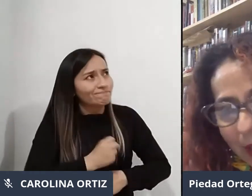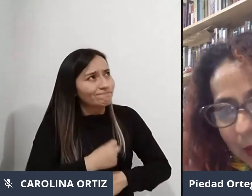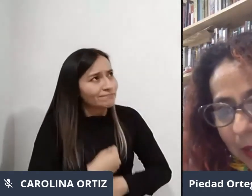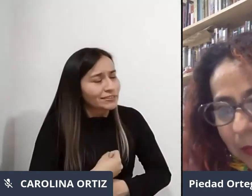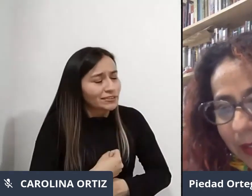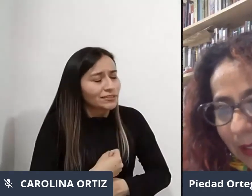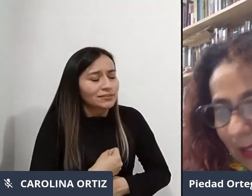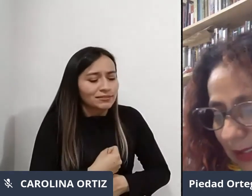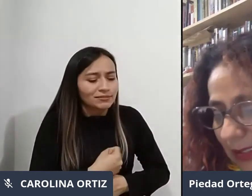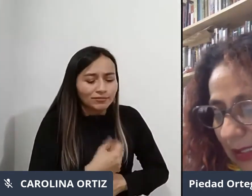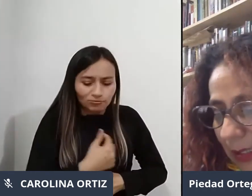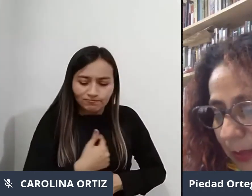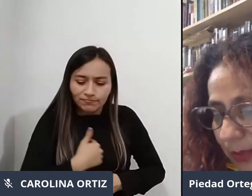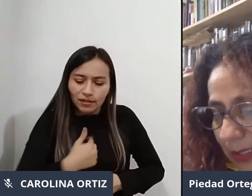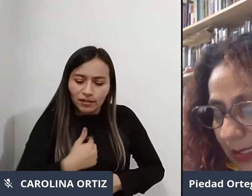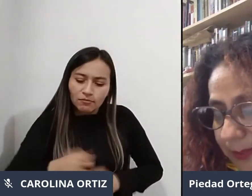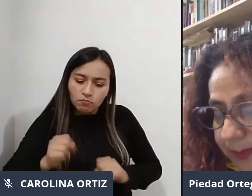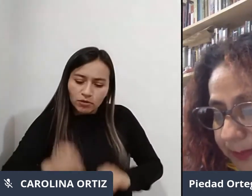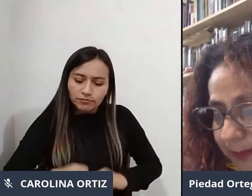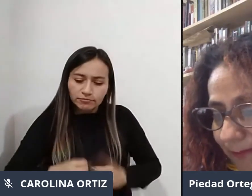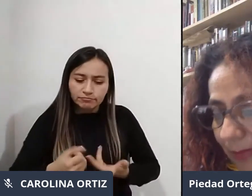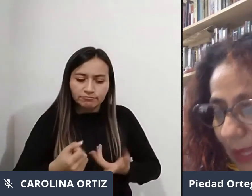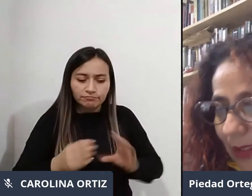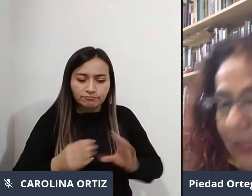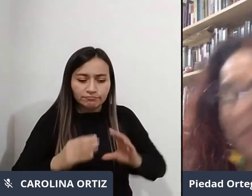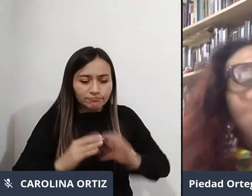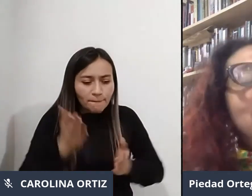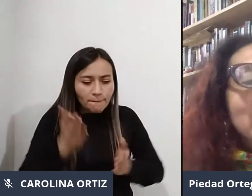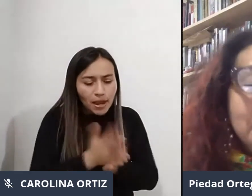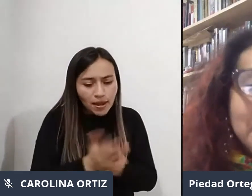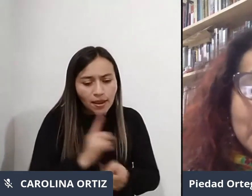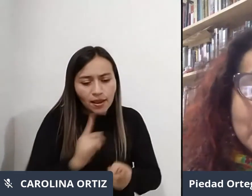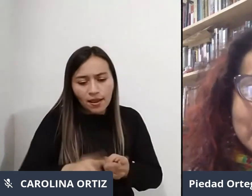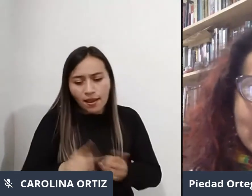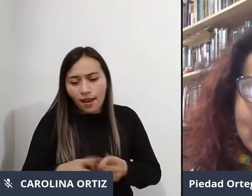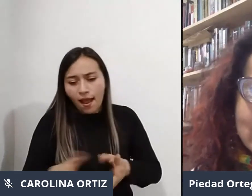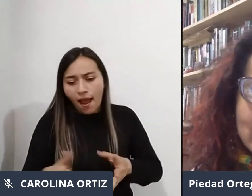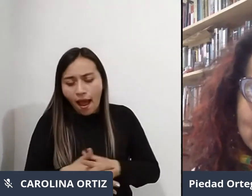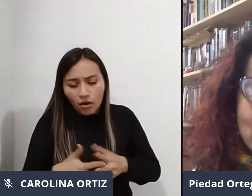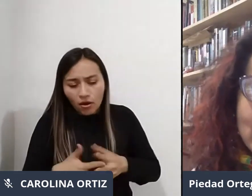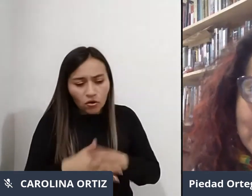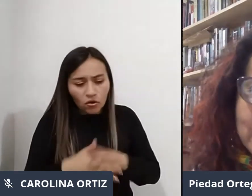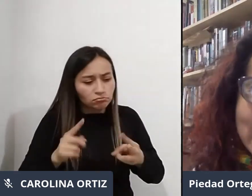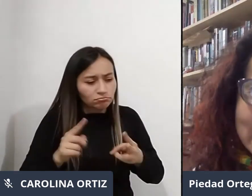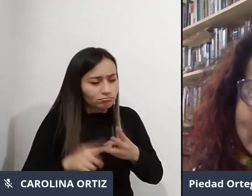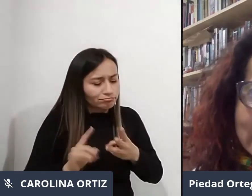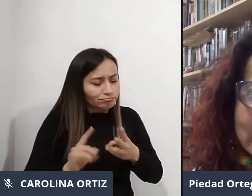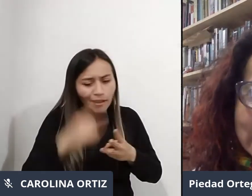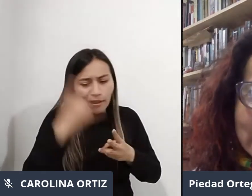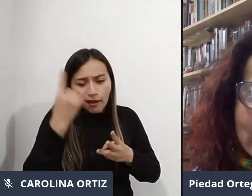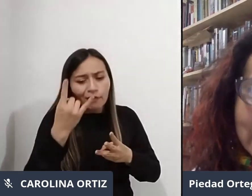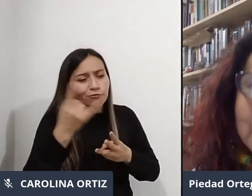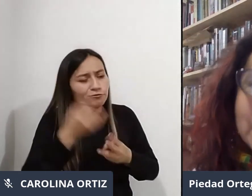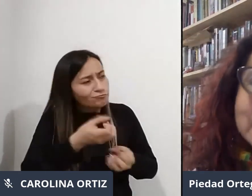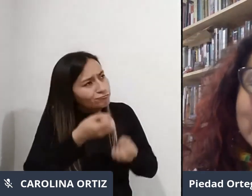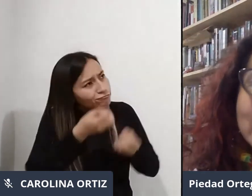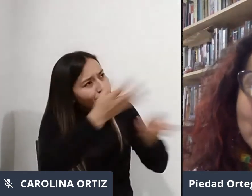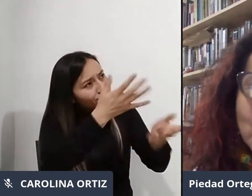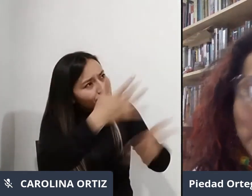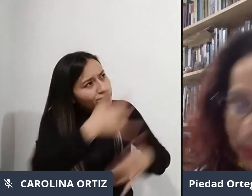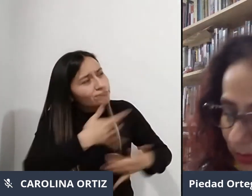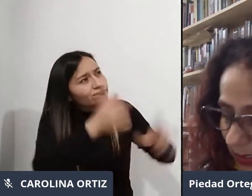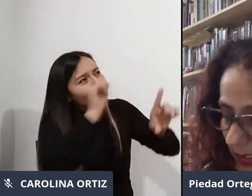una libra de panela, porque esta pandemia nos está diciendo que el hambre existe, que el hambre está